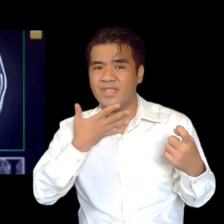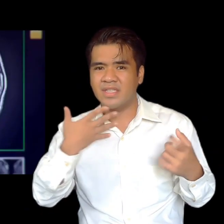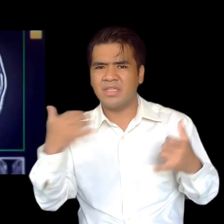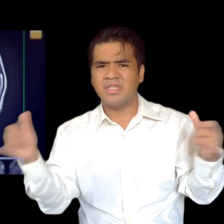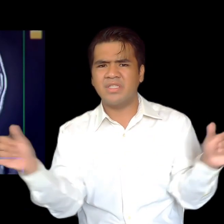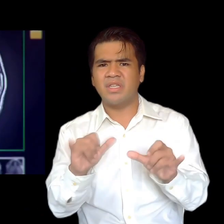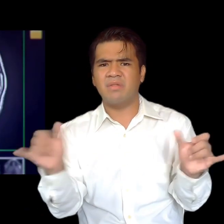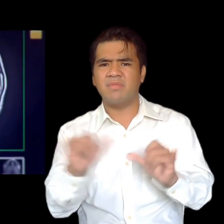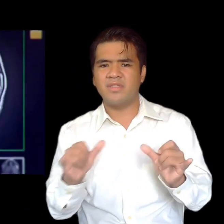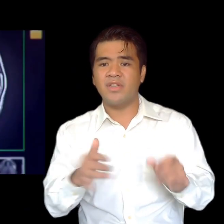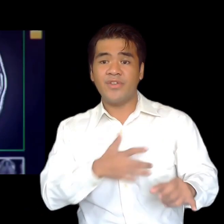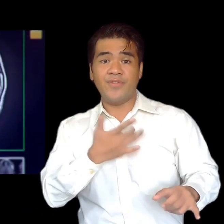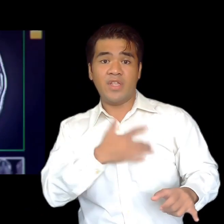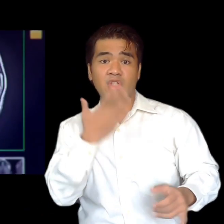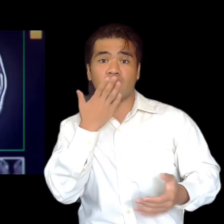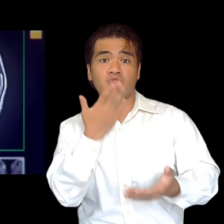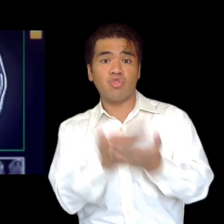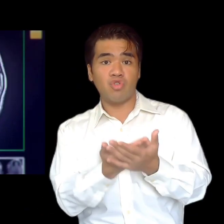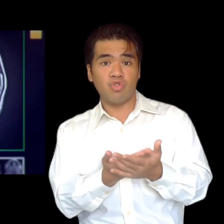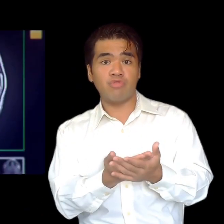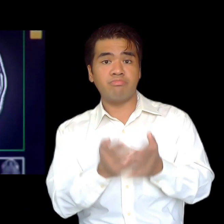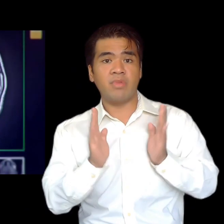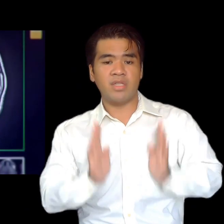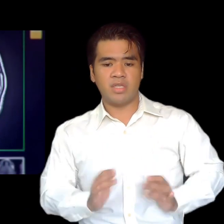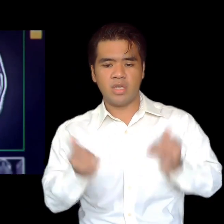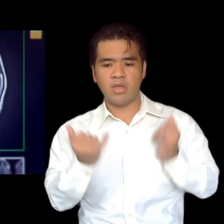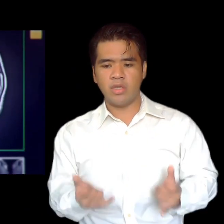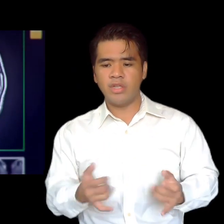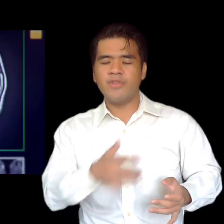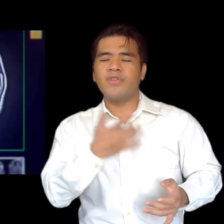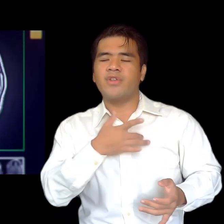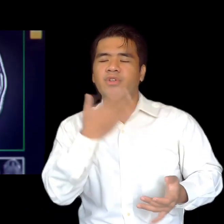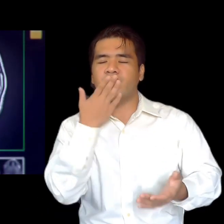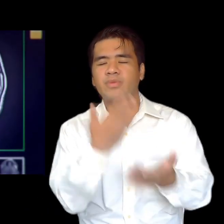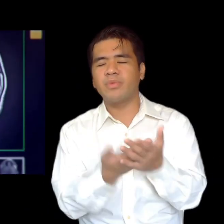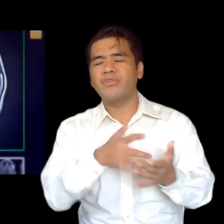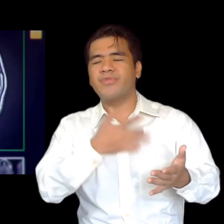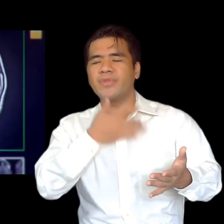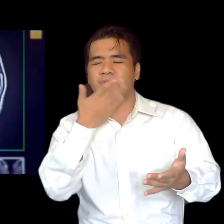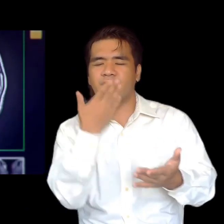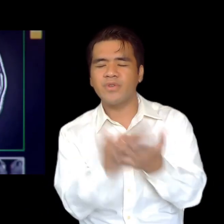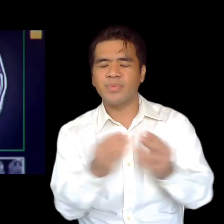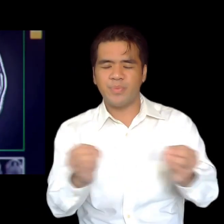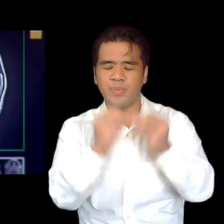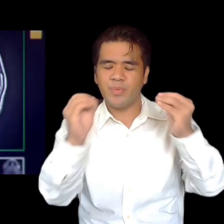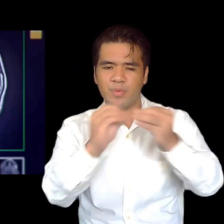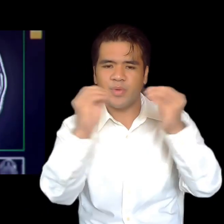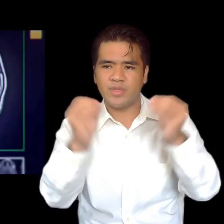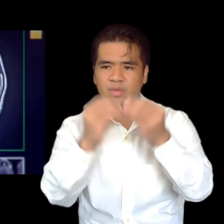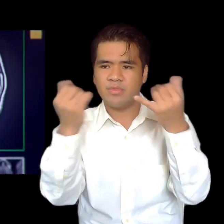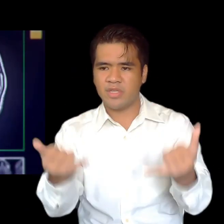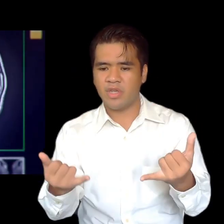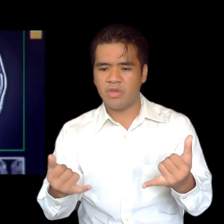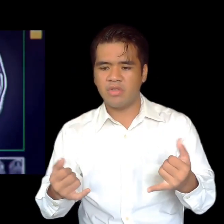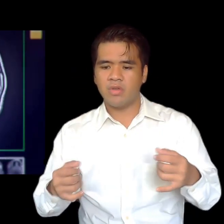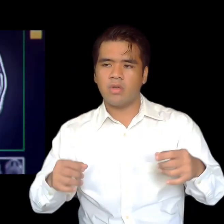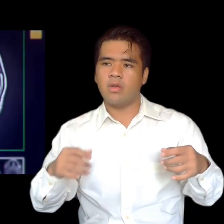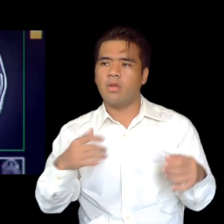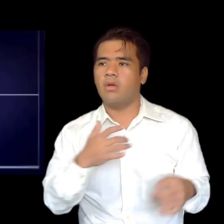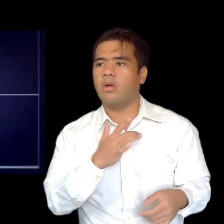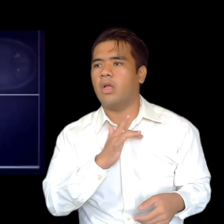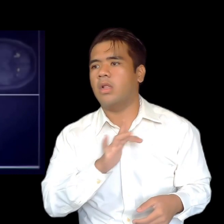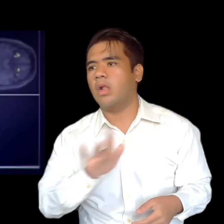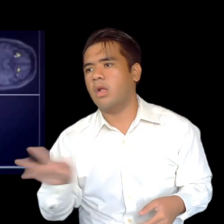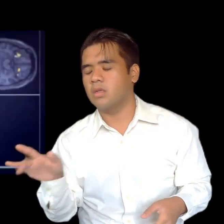ng dopamine sa iyong utak. And the more na nanonood ka, the more kang naa-addict to the point na hindi ka na nasi-stimulate ng